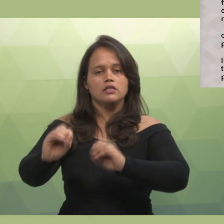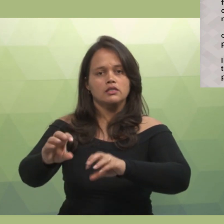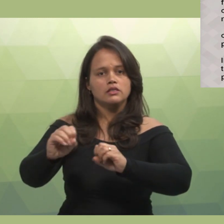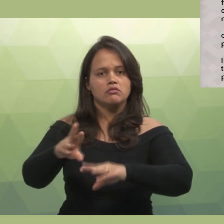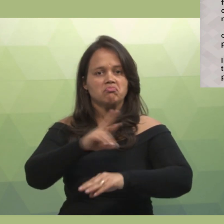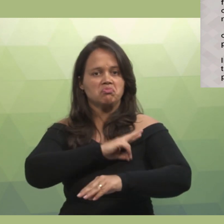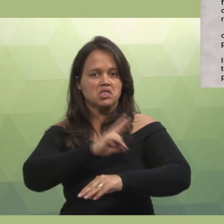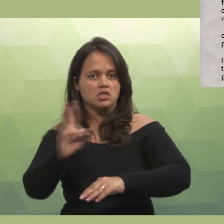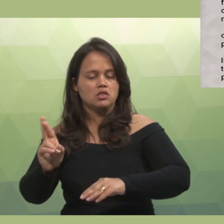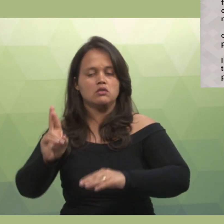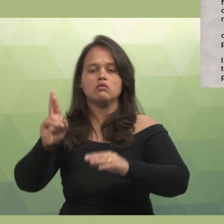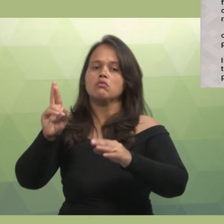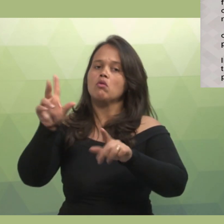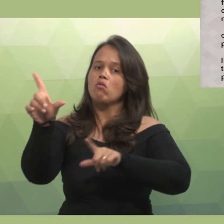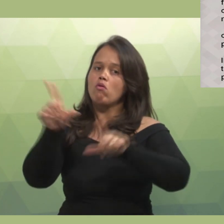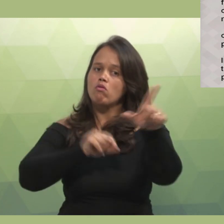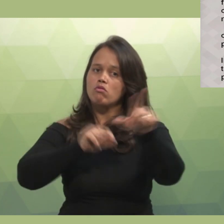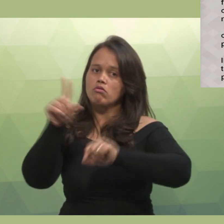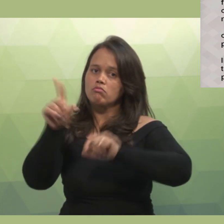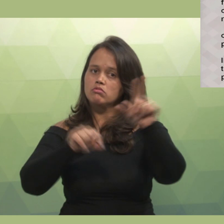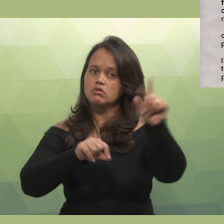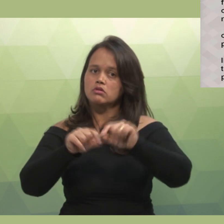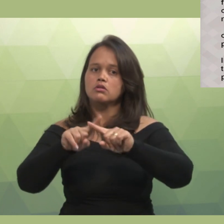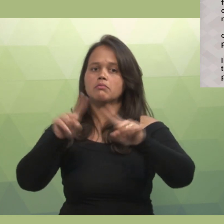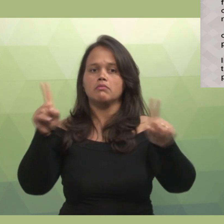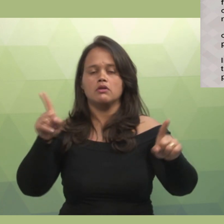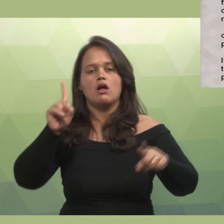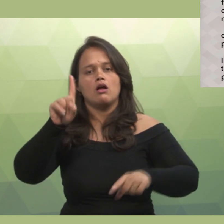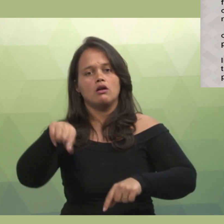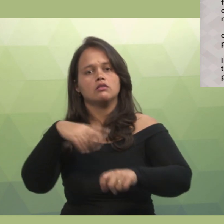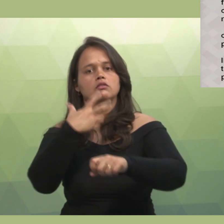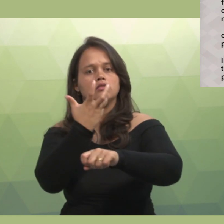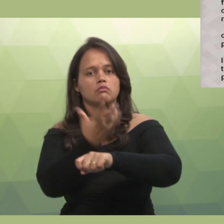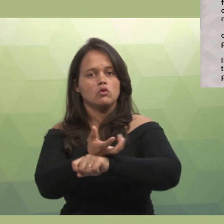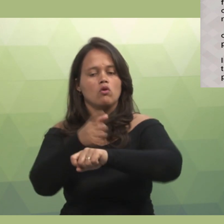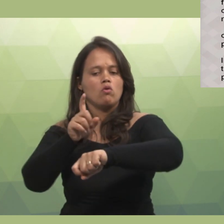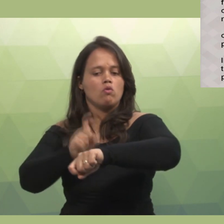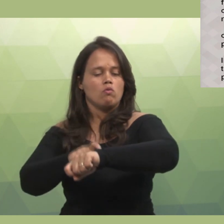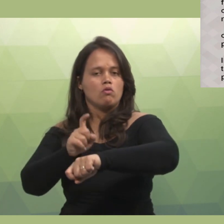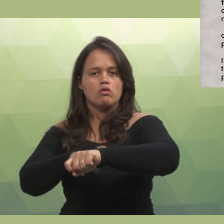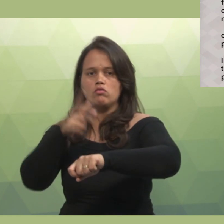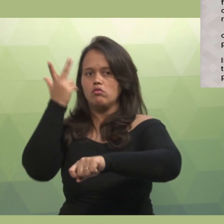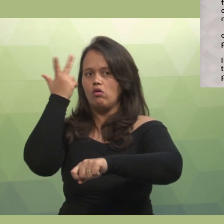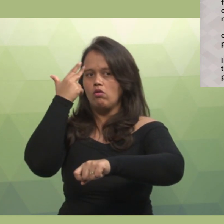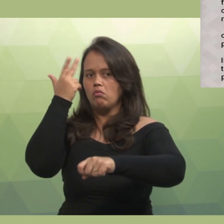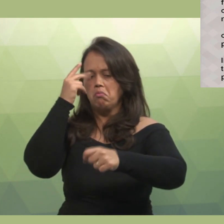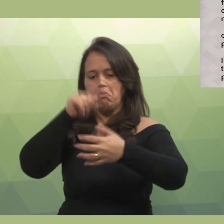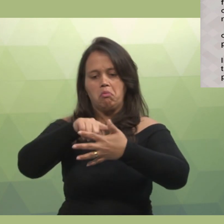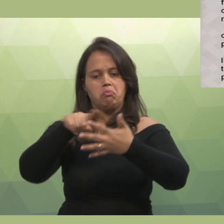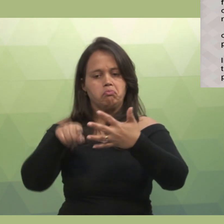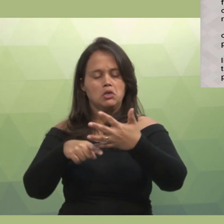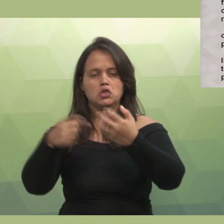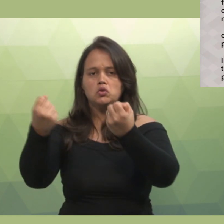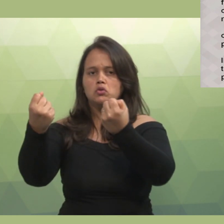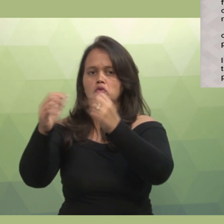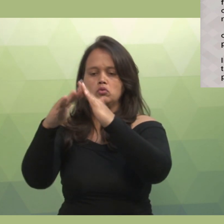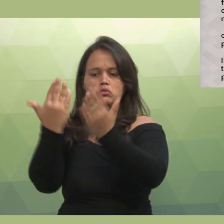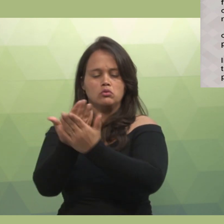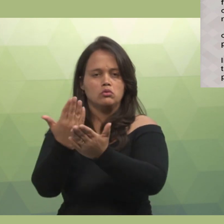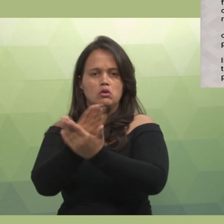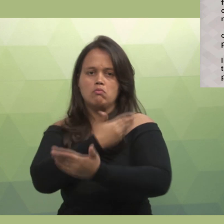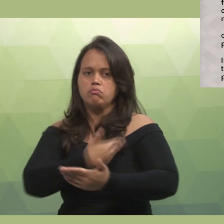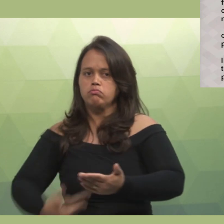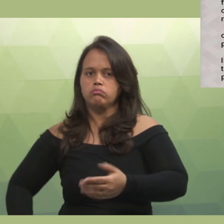religioso de matrícula facultativa constituirá disciplina dos horários normais das escolas públicas de